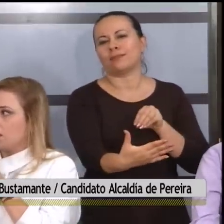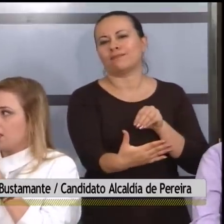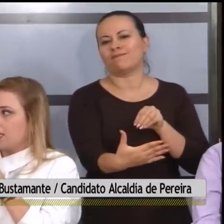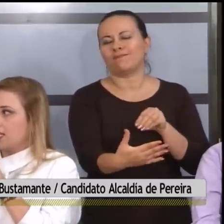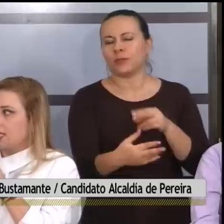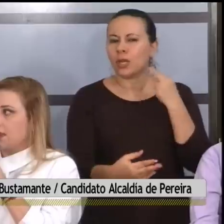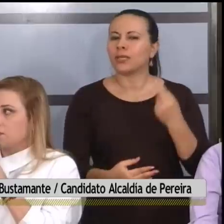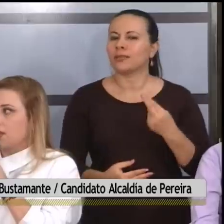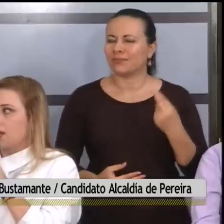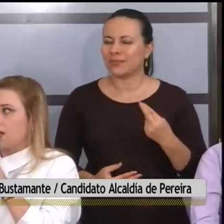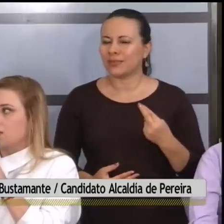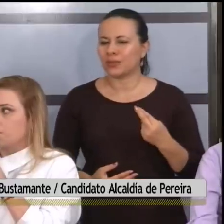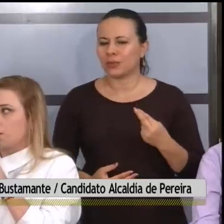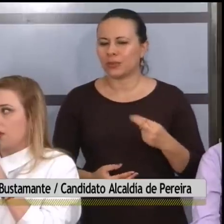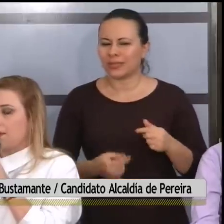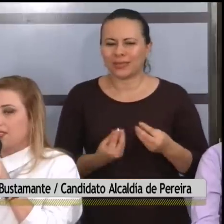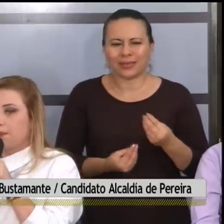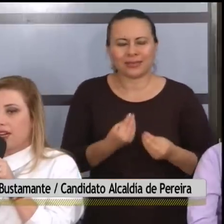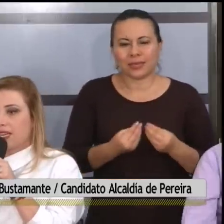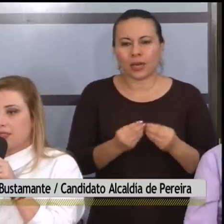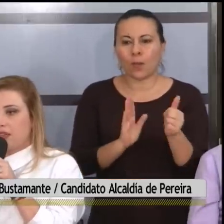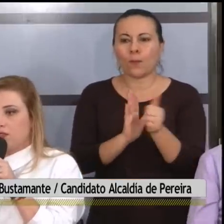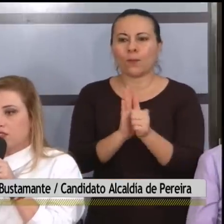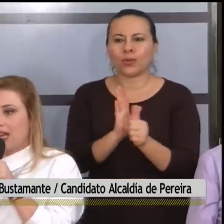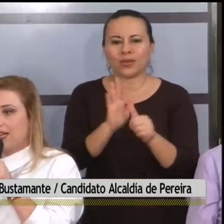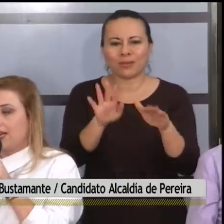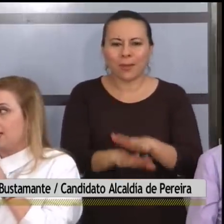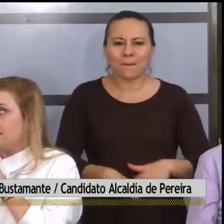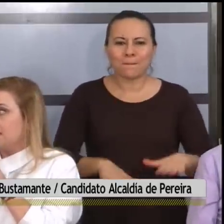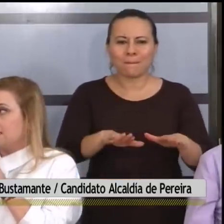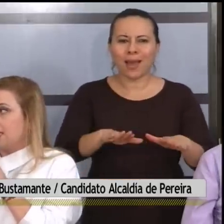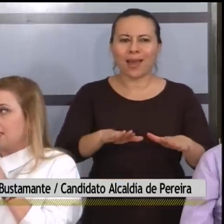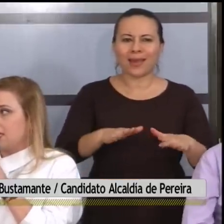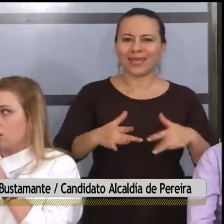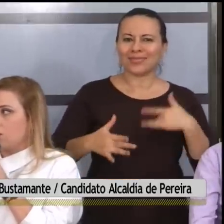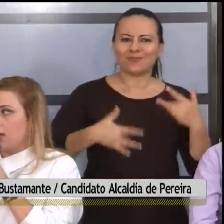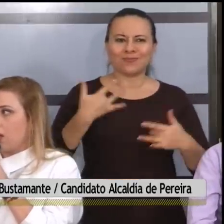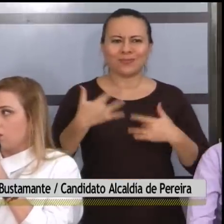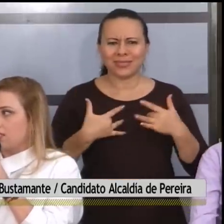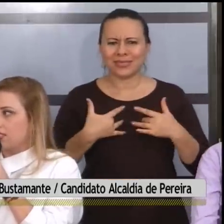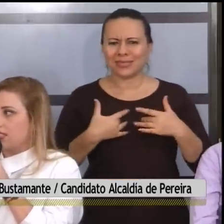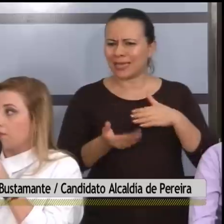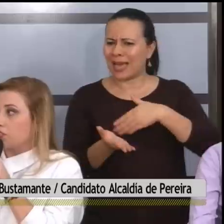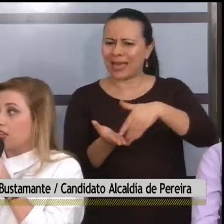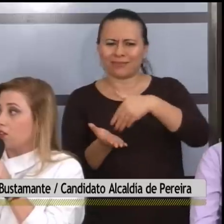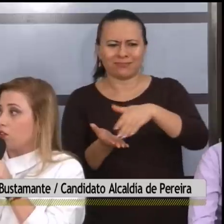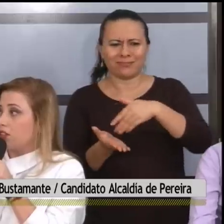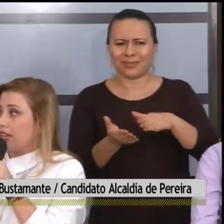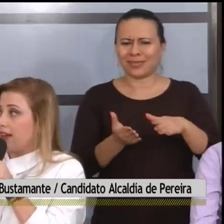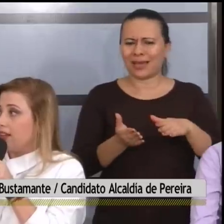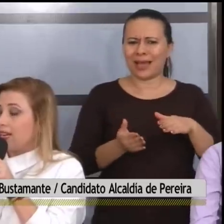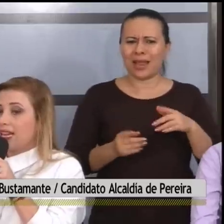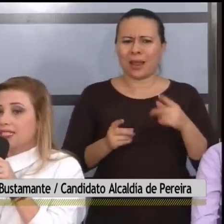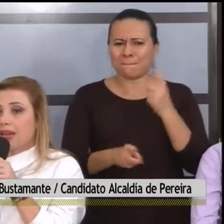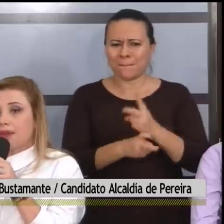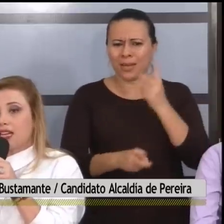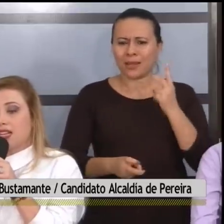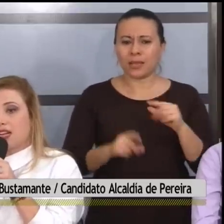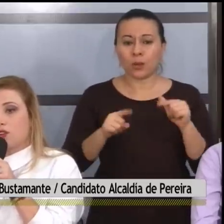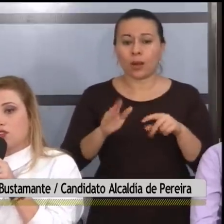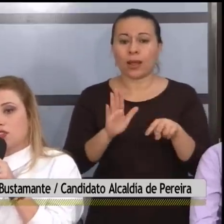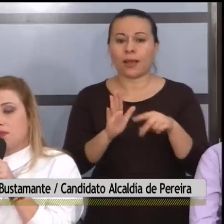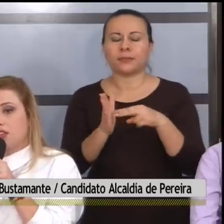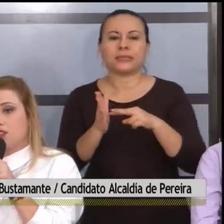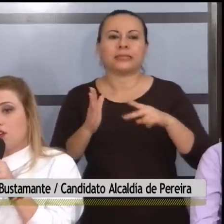repito, necesitamos generar esos programas de parques vivos, alejar tanta inseguridad. Hoy necesitamos tecnología, las cámaras